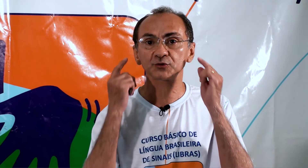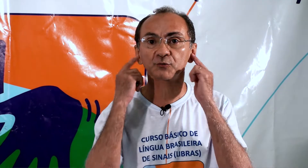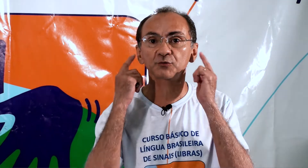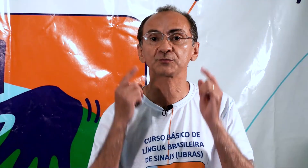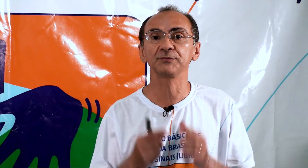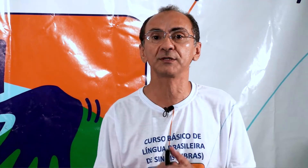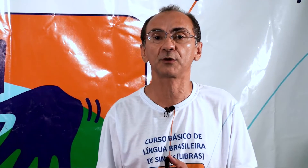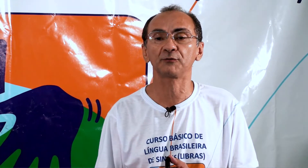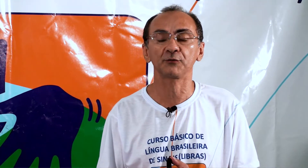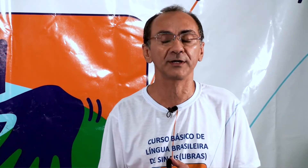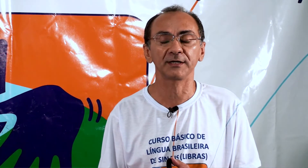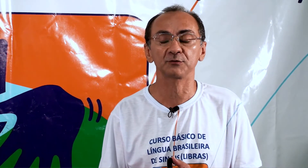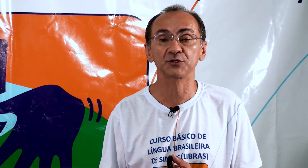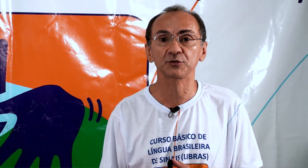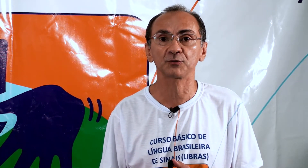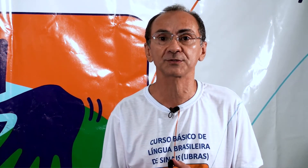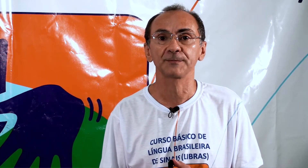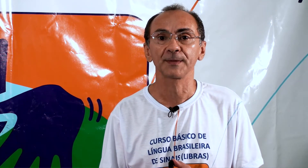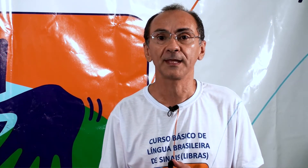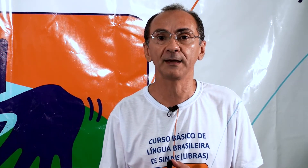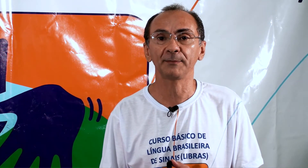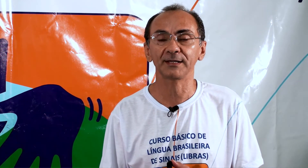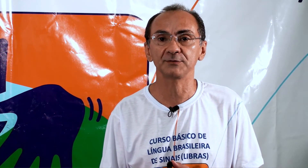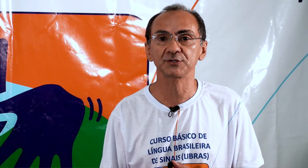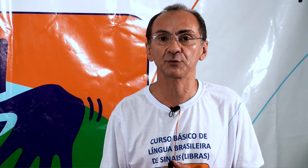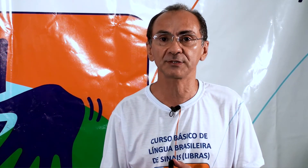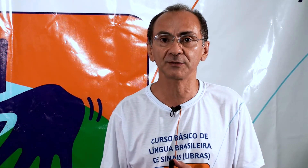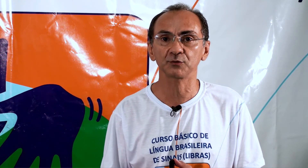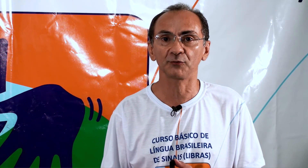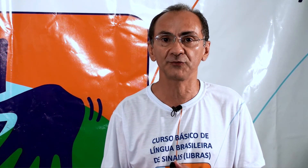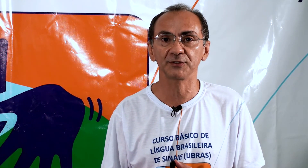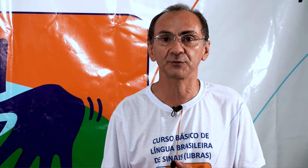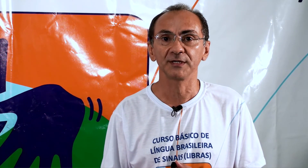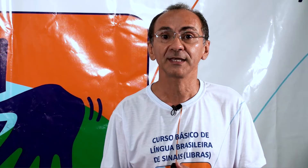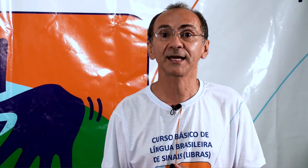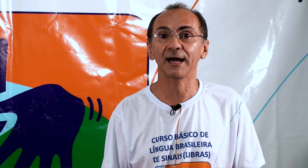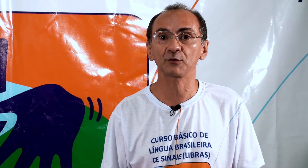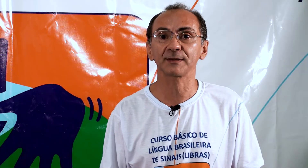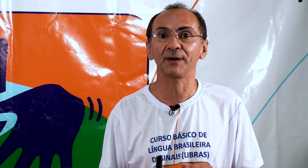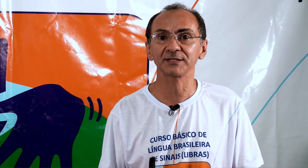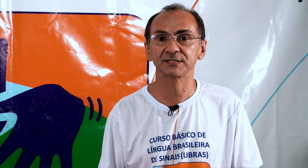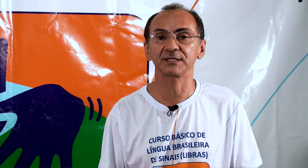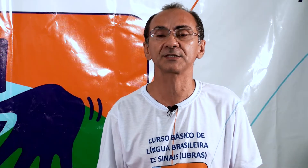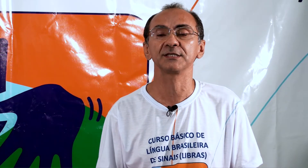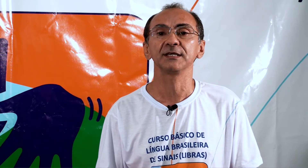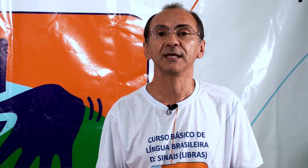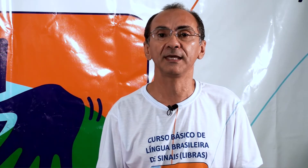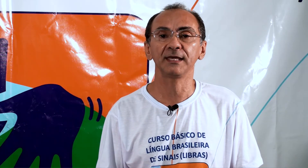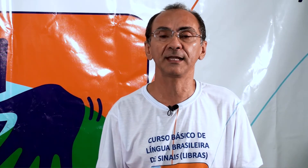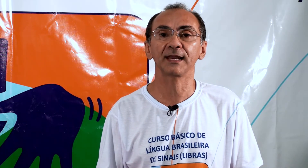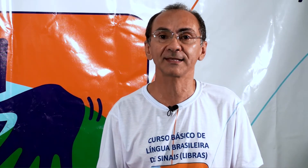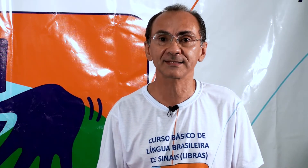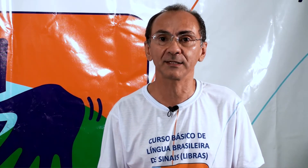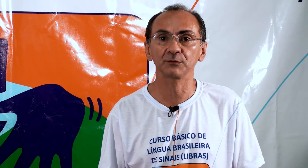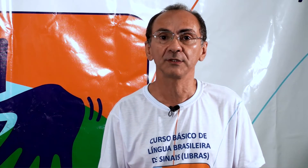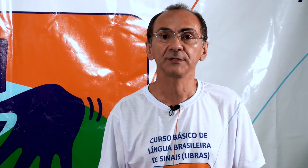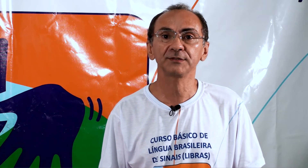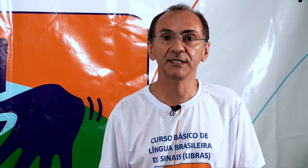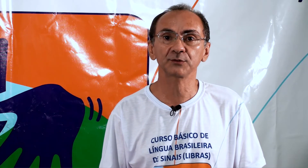os sons, aparelho de som dentro do ouvido, causa bastante lesão dentro